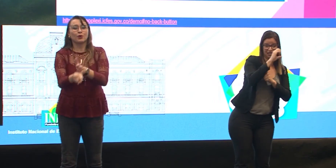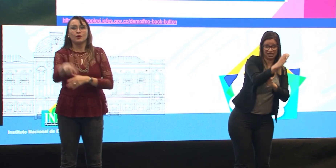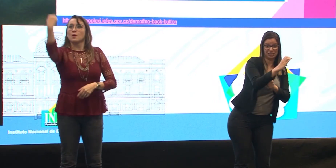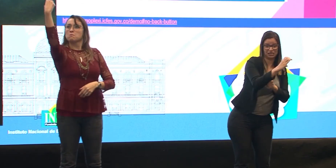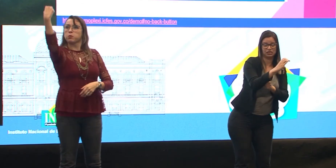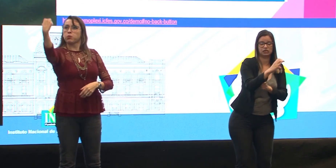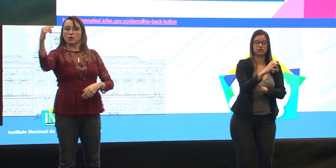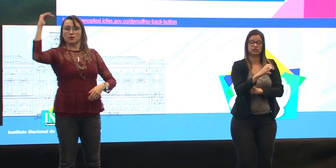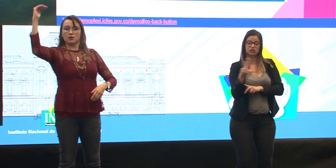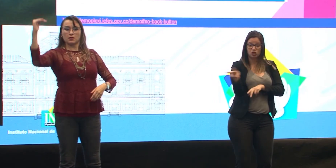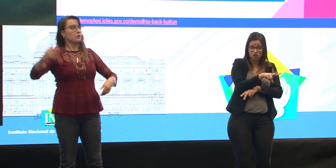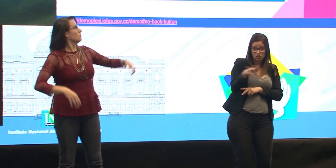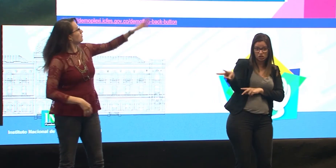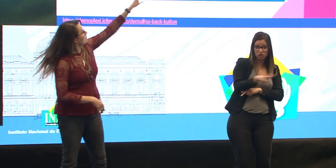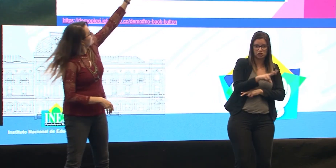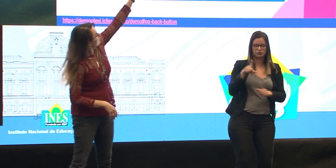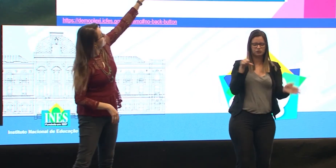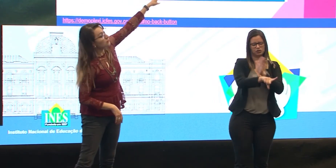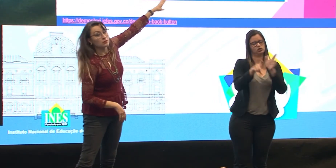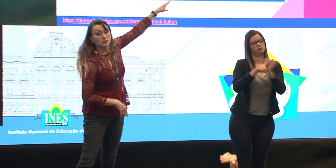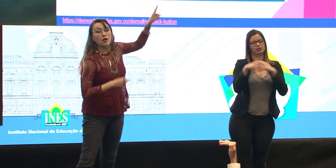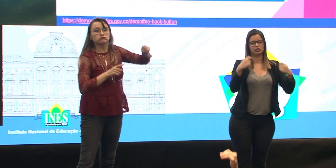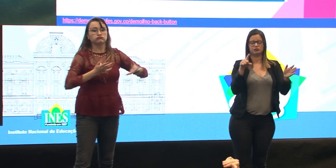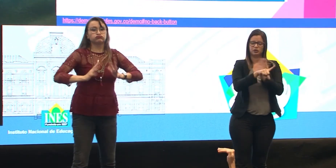Então, as perguntas ali, elas são feitas